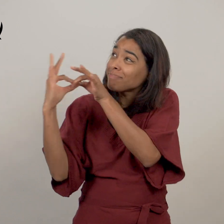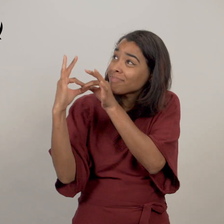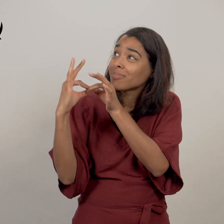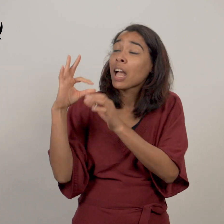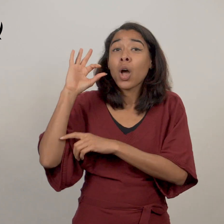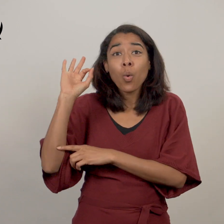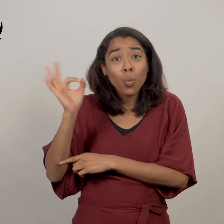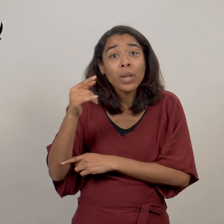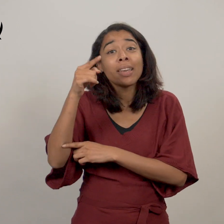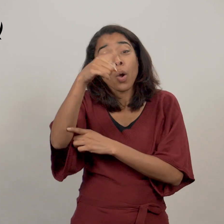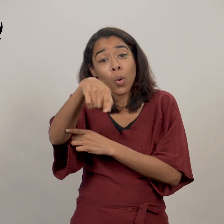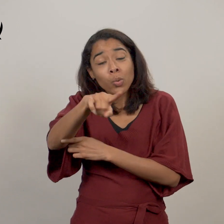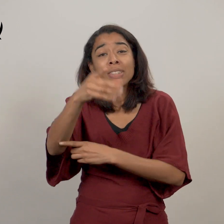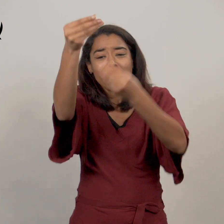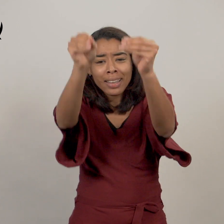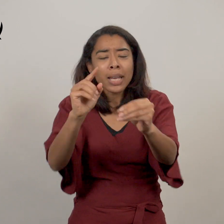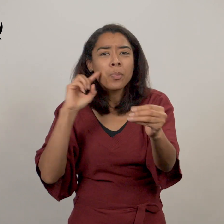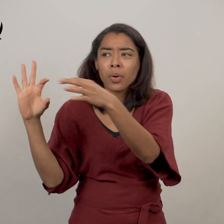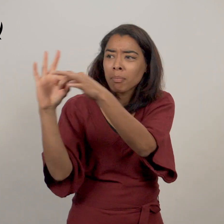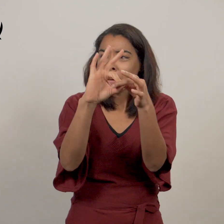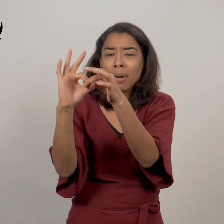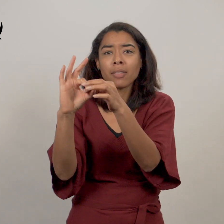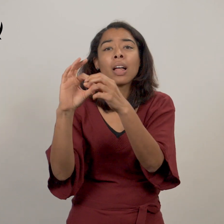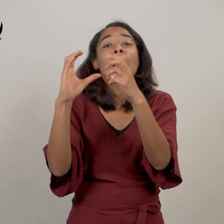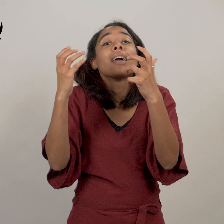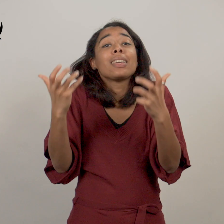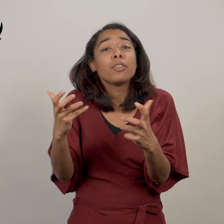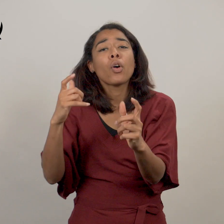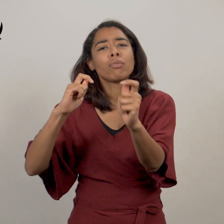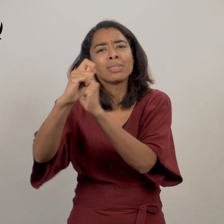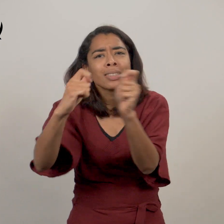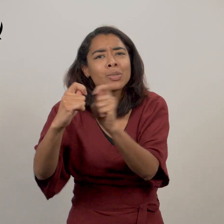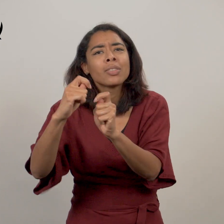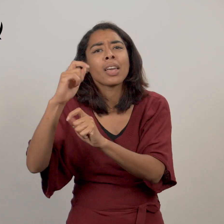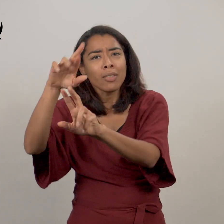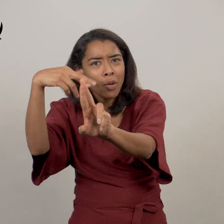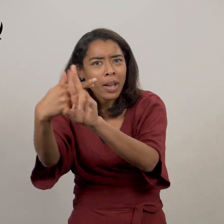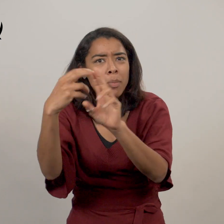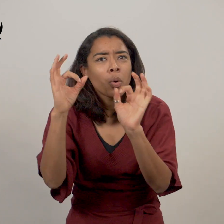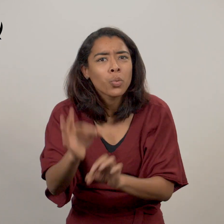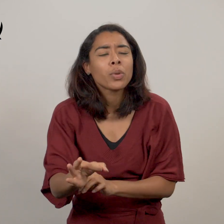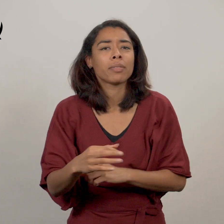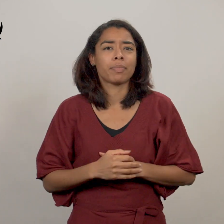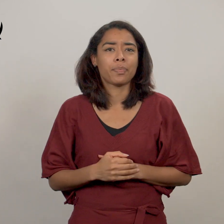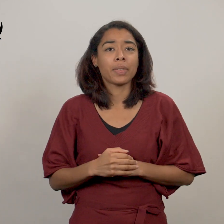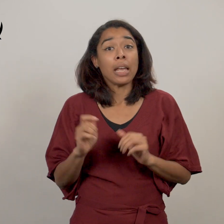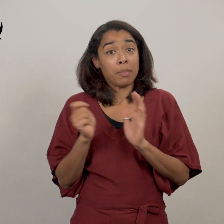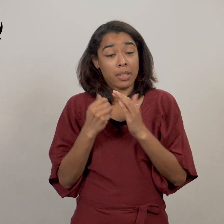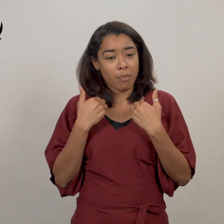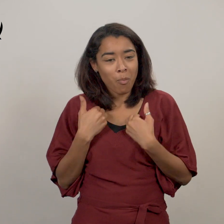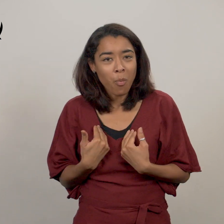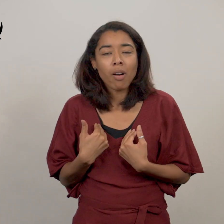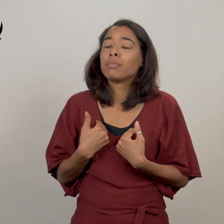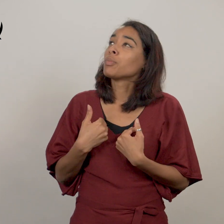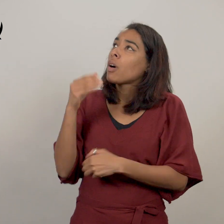vous a créé pour être à votre écoute et pour vous répondre. Il nous a créés pour avoir un échange avec nous. Quand je lui parle ou quand je